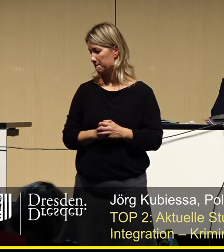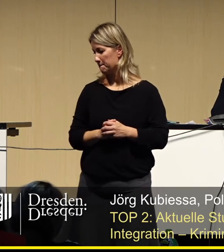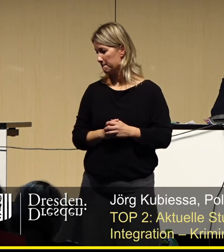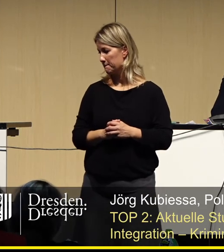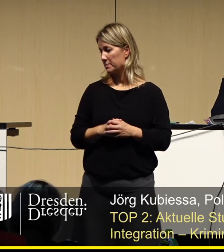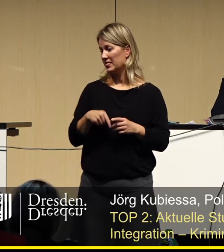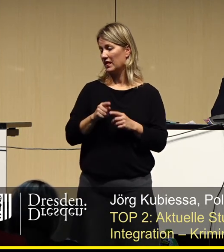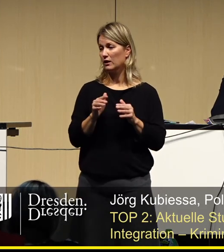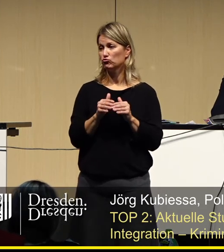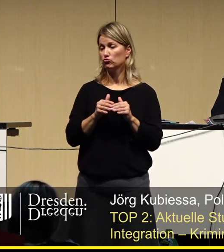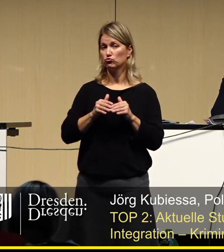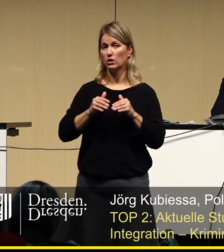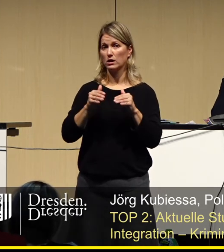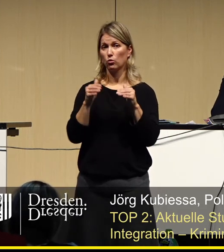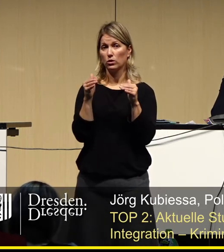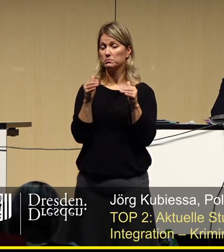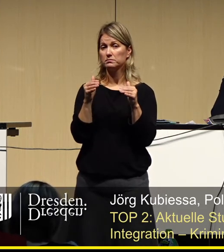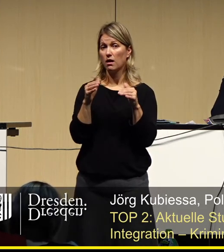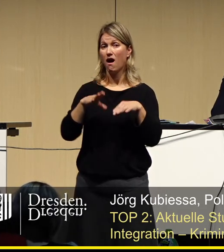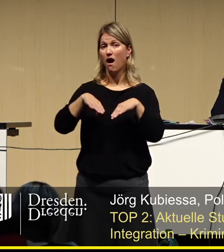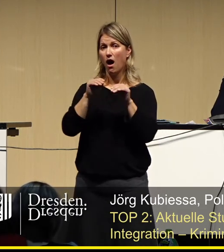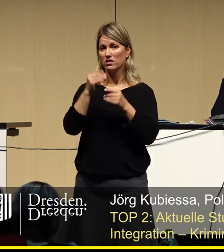von 2018,